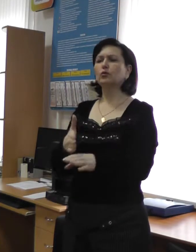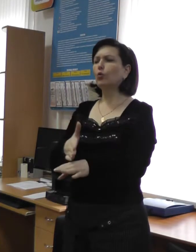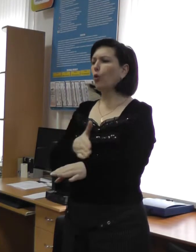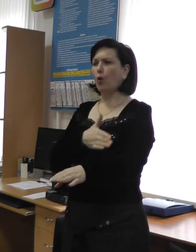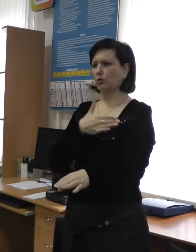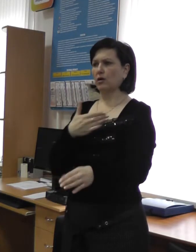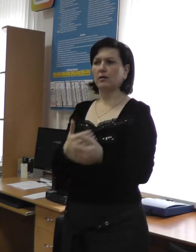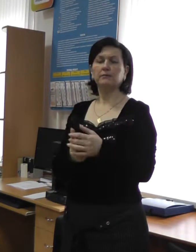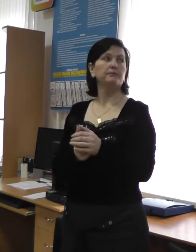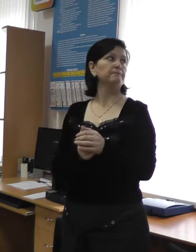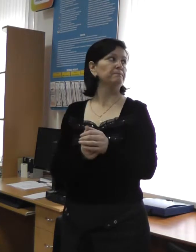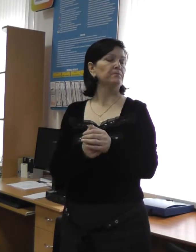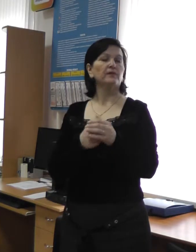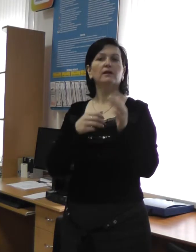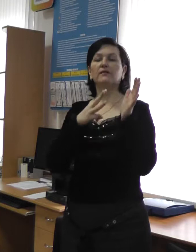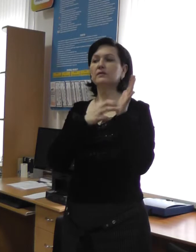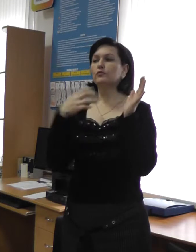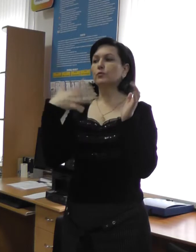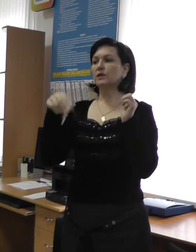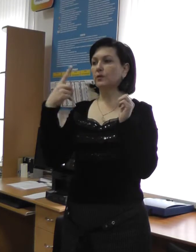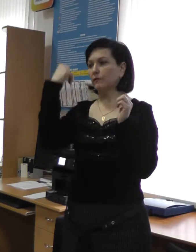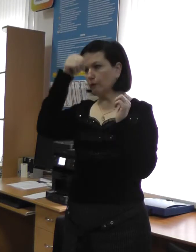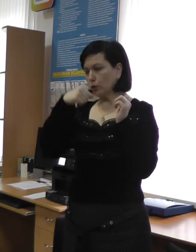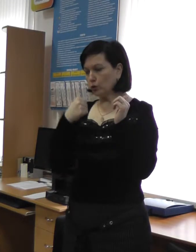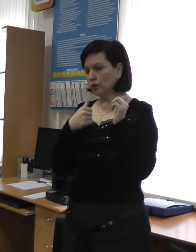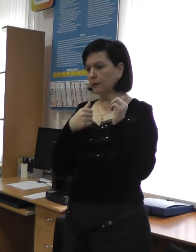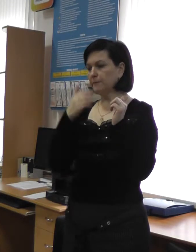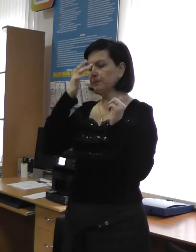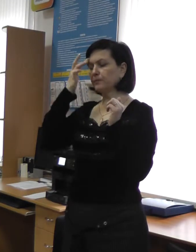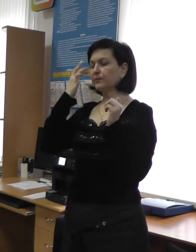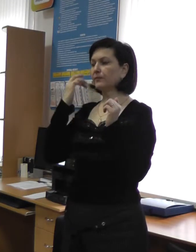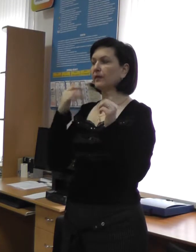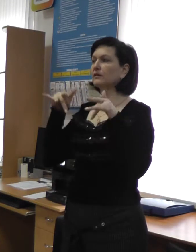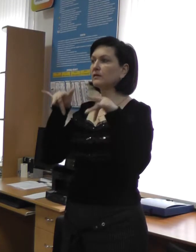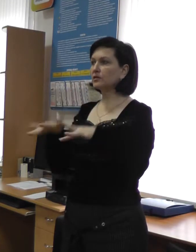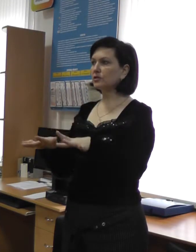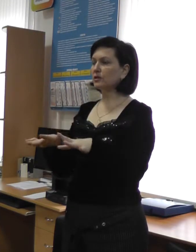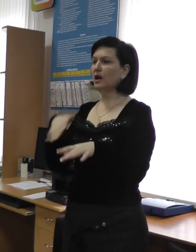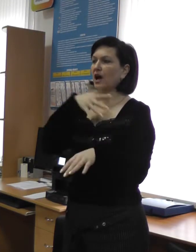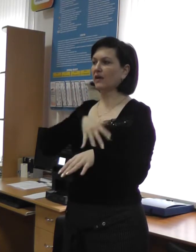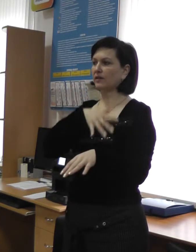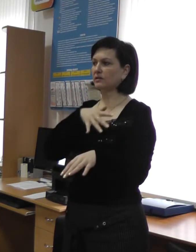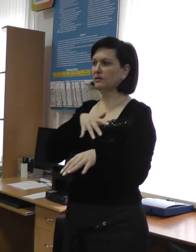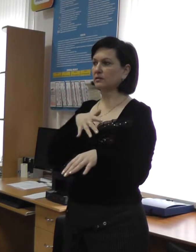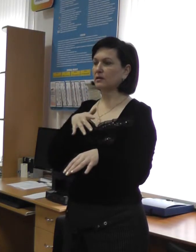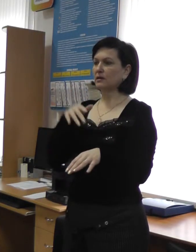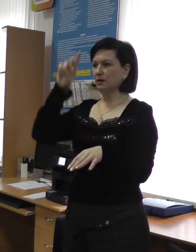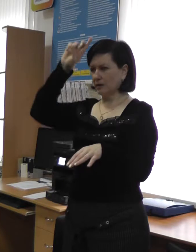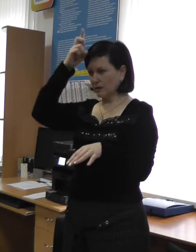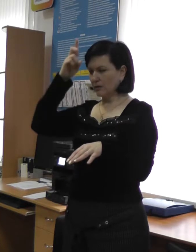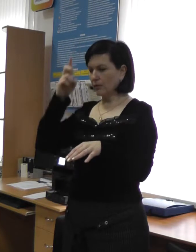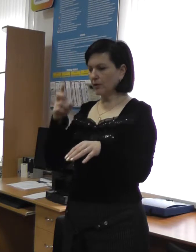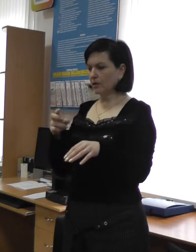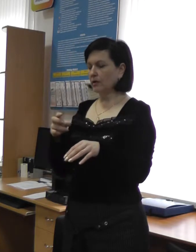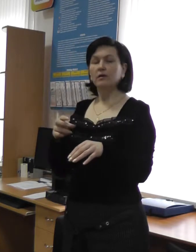время. И весной 1851 года по распоряжению кавказского наместника князя Воронцова казенные